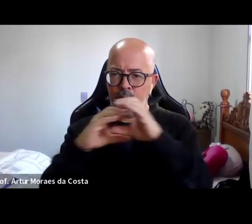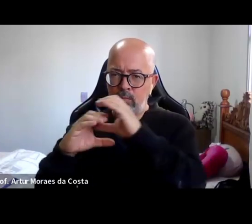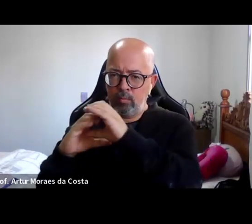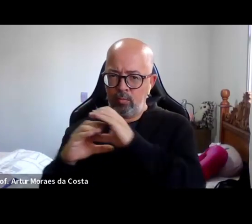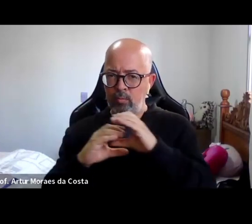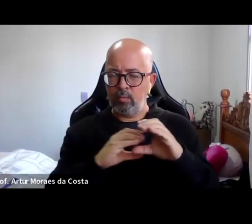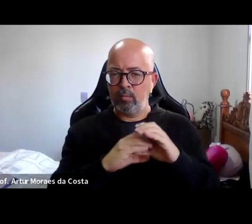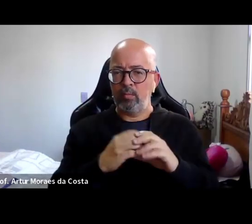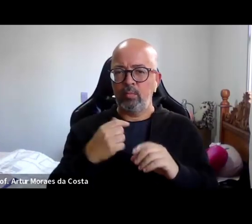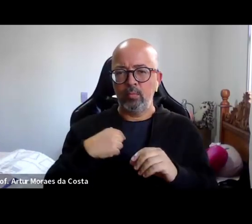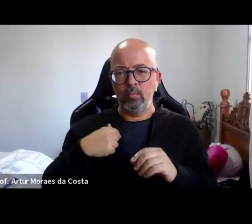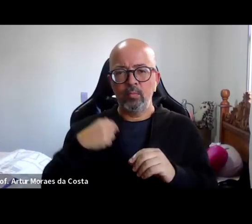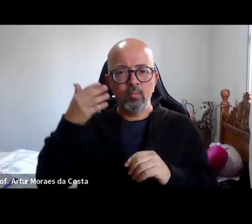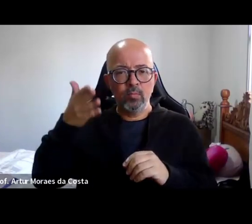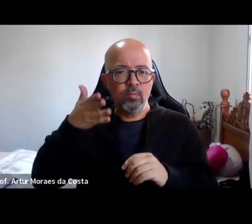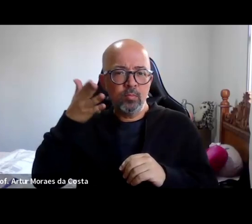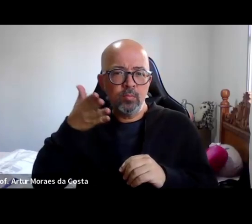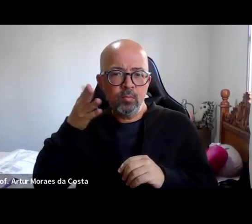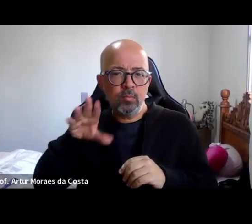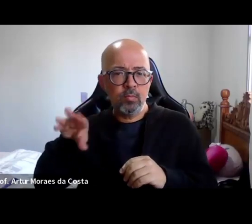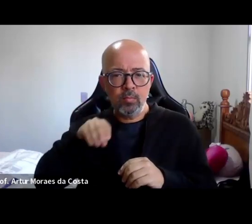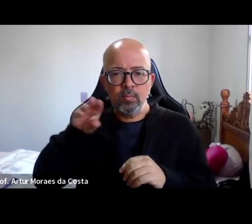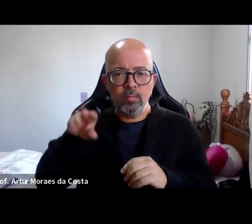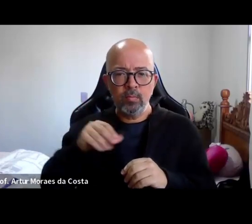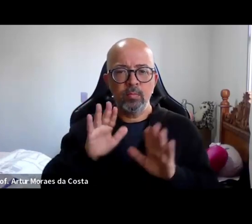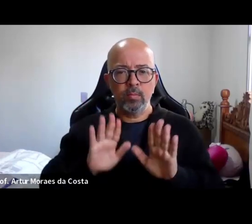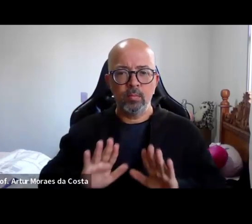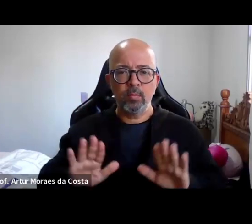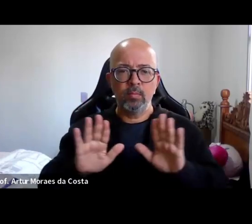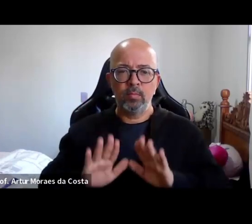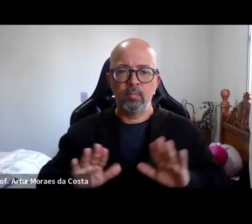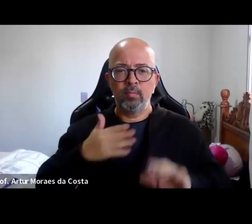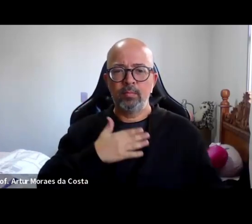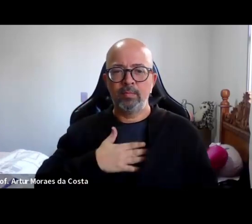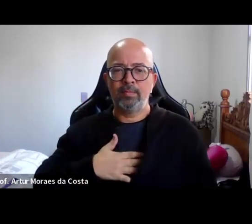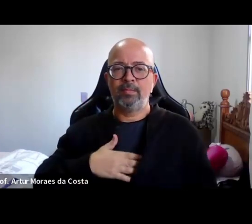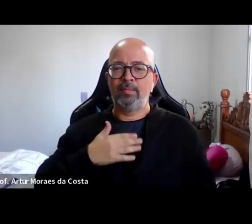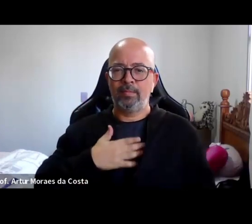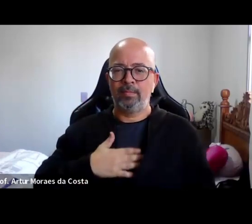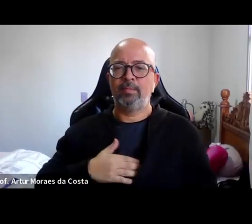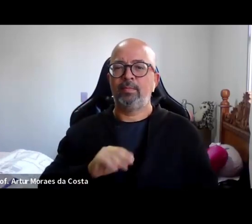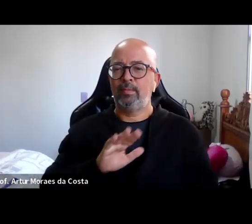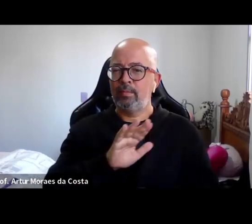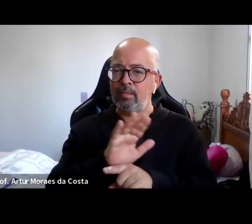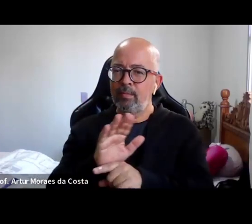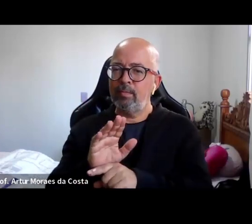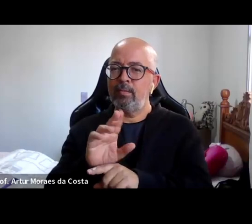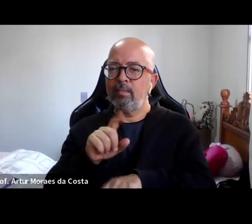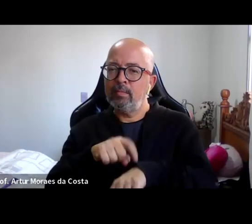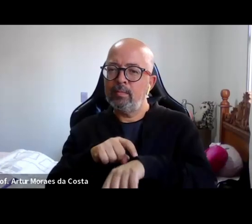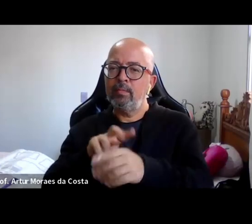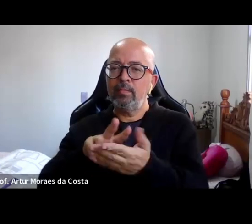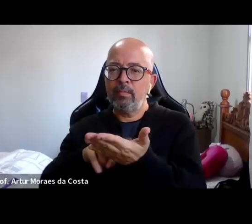pequeñas como pausas en cada idea Bueno en caso de que acelere la velocidad sin darme cuenta por